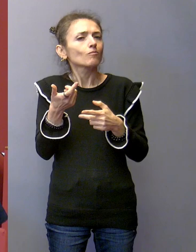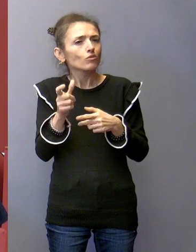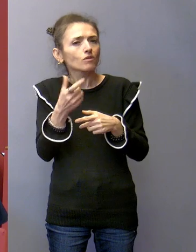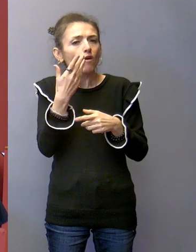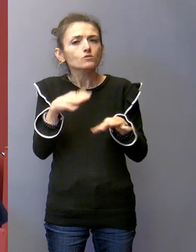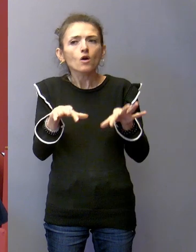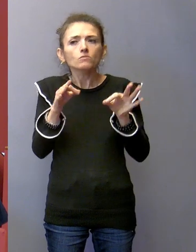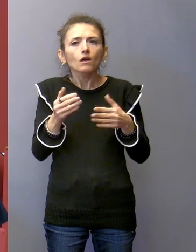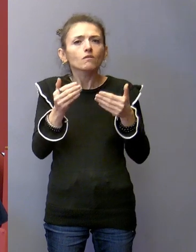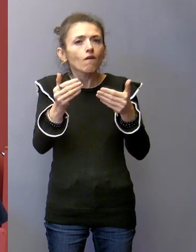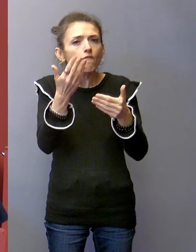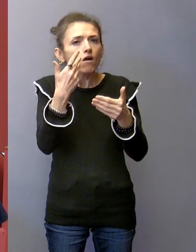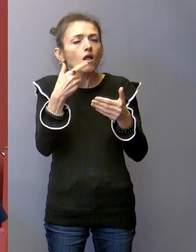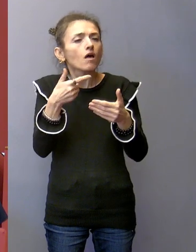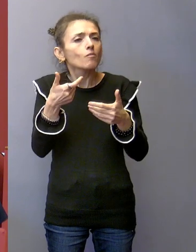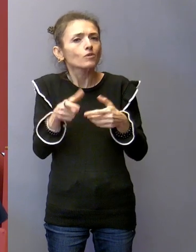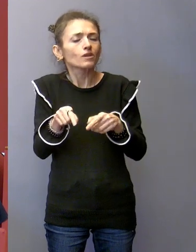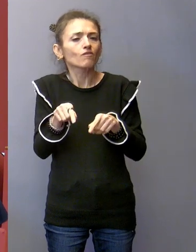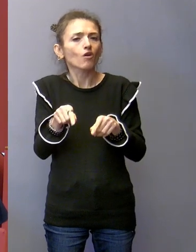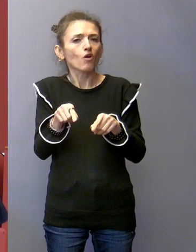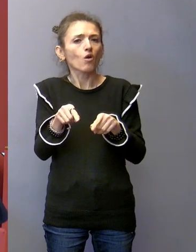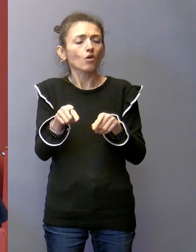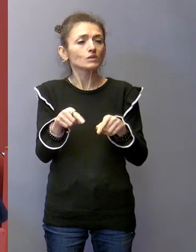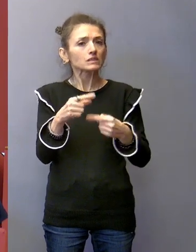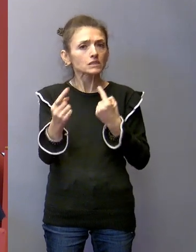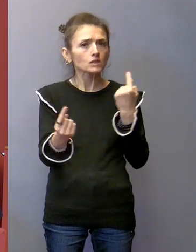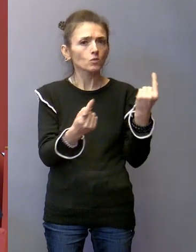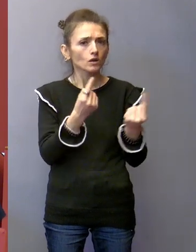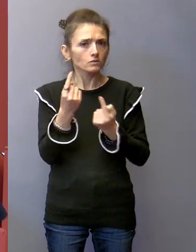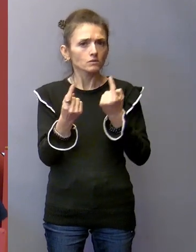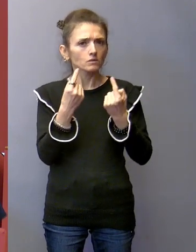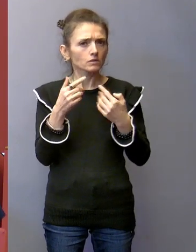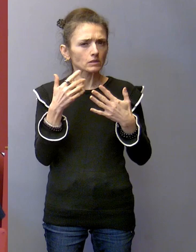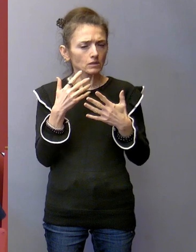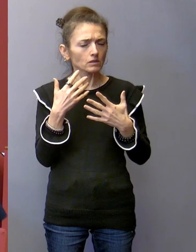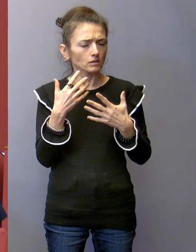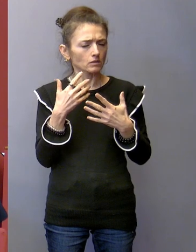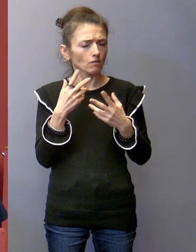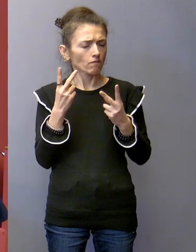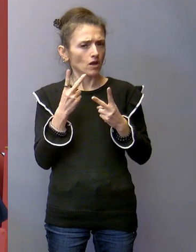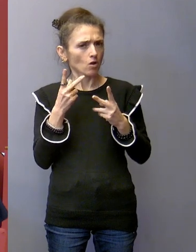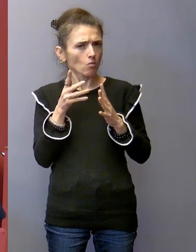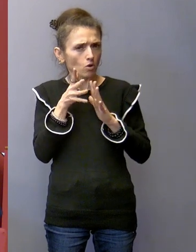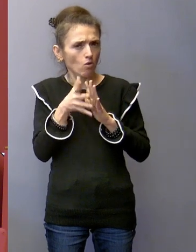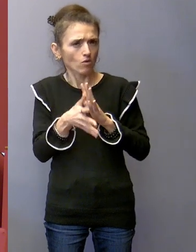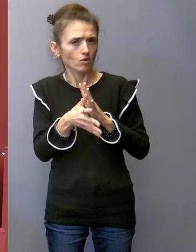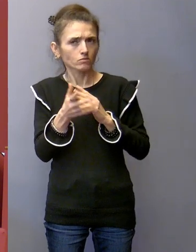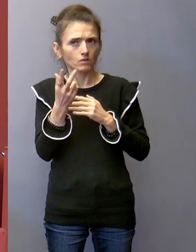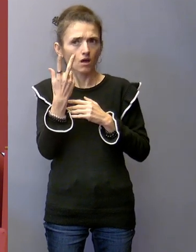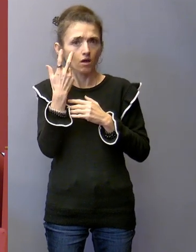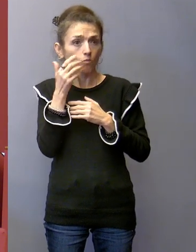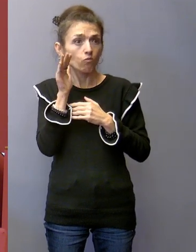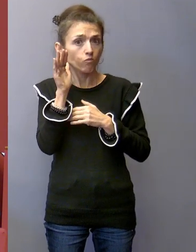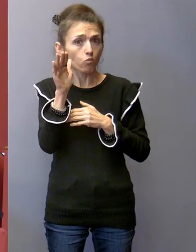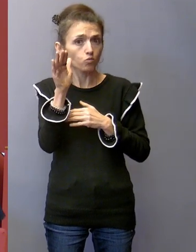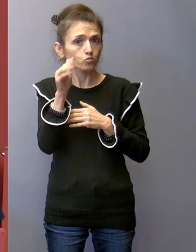sufficiente per affrontare una questione così seria così profonda che riguarda il futuro di questa città perché qui stiamo